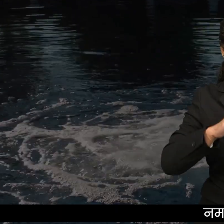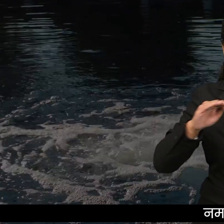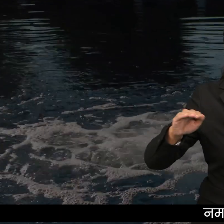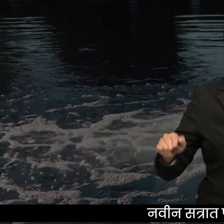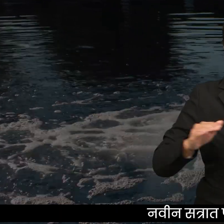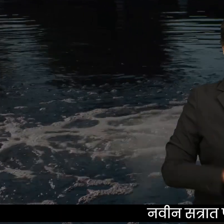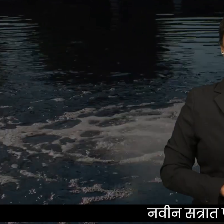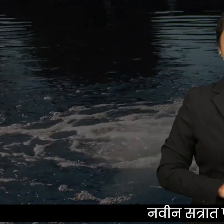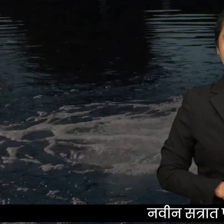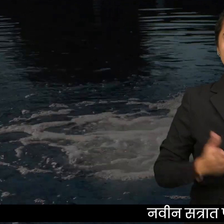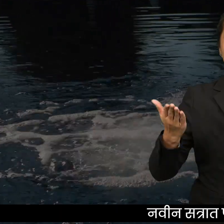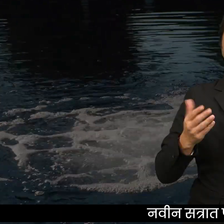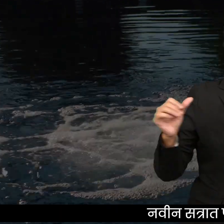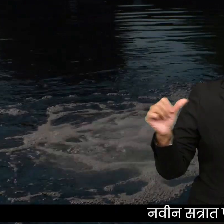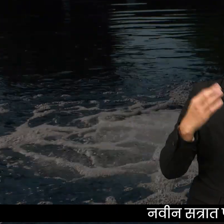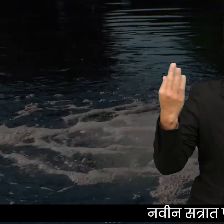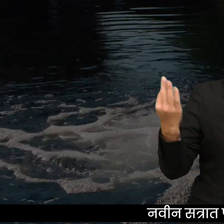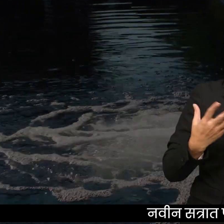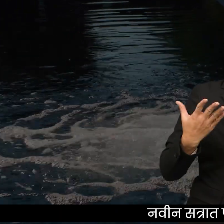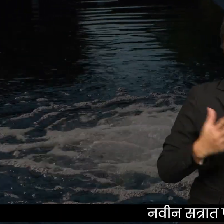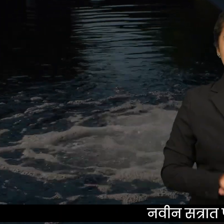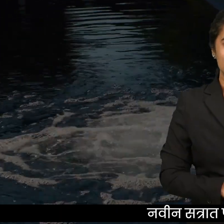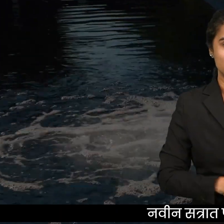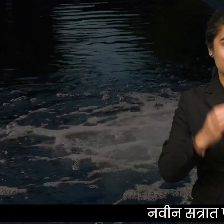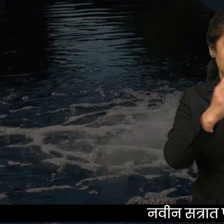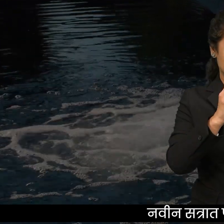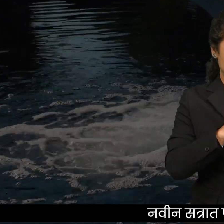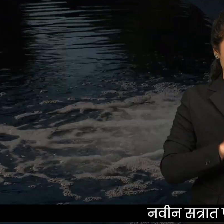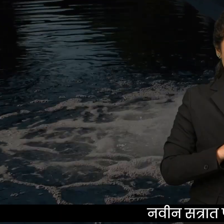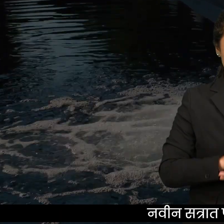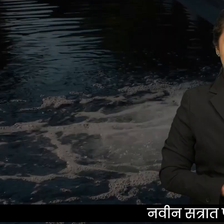नमस्कार मुलांनो, नवीन सत्रात पुन्हा आपले स्वागत आहे.